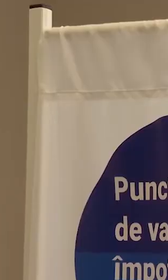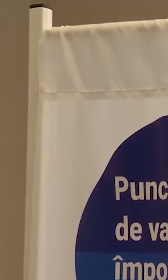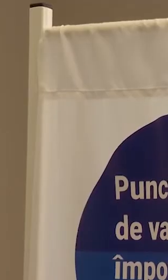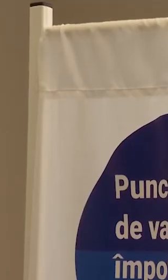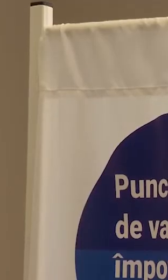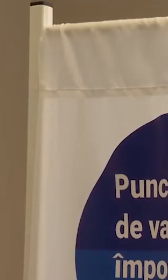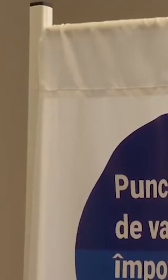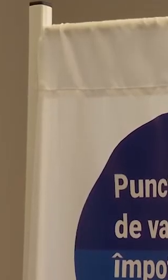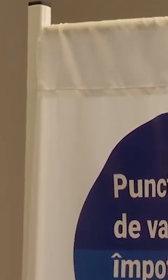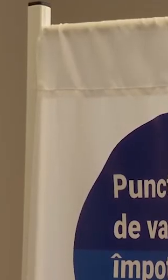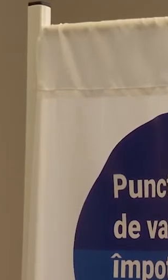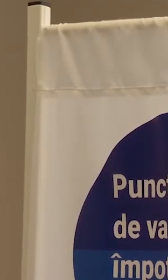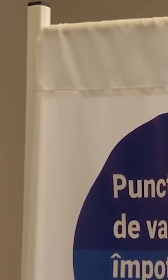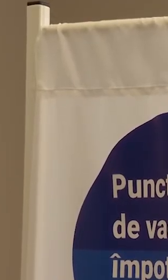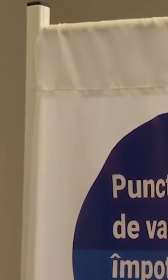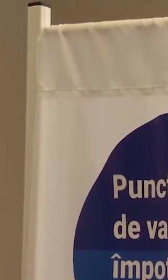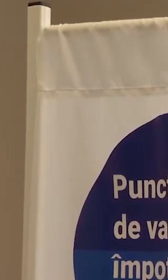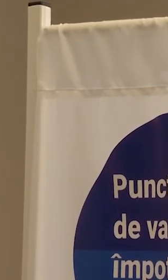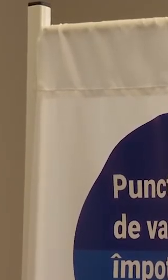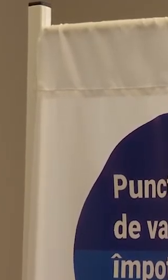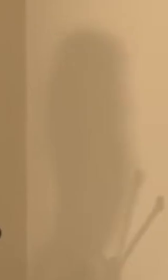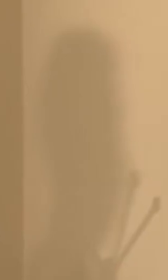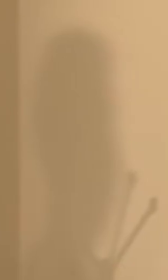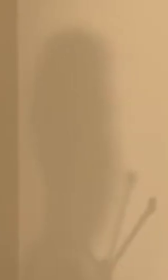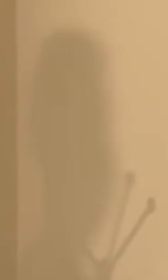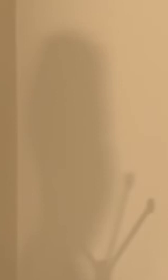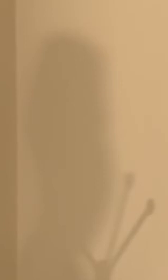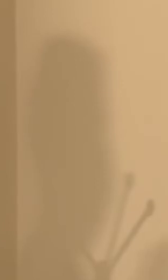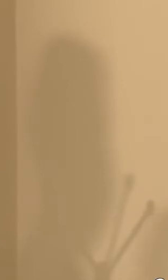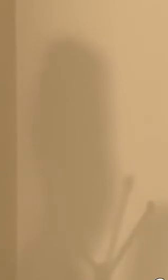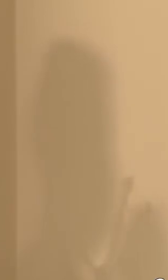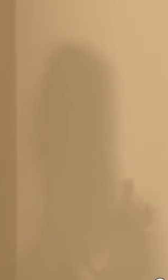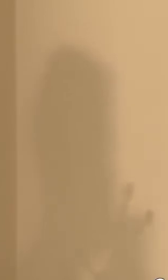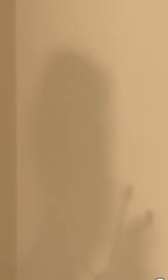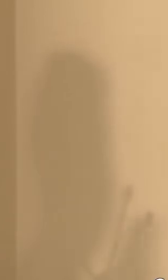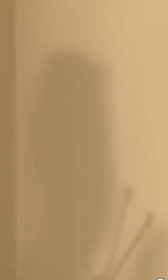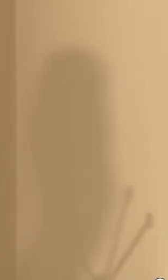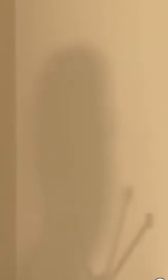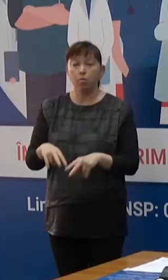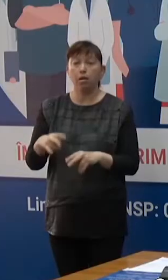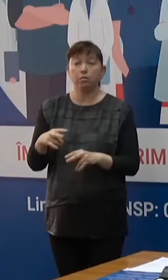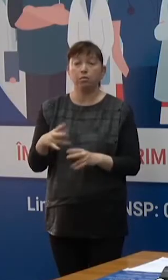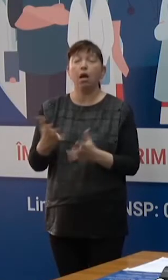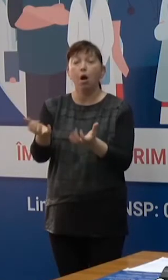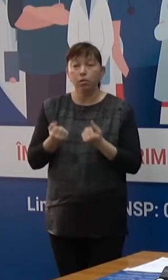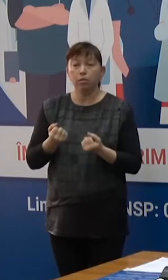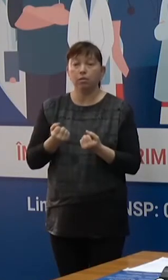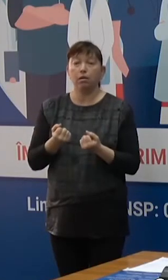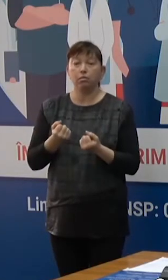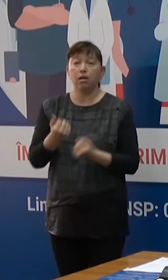Достаток, все дозы Пфайзер предназначенные для первого этапа были использованы. Сегодня уничтожили вакцины